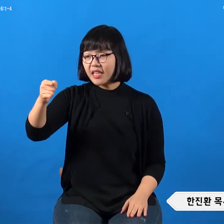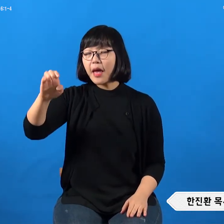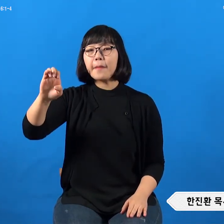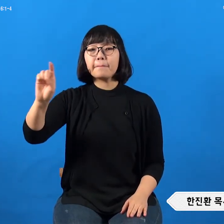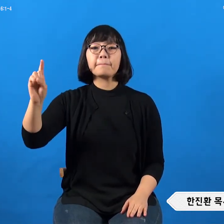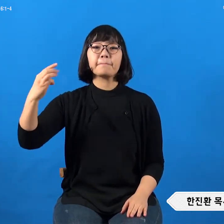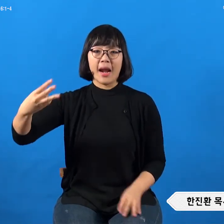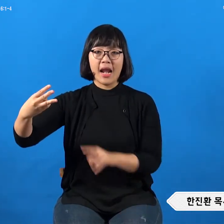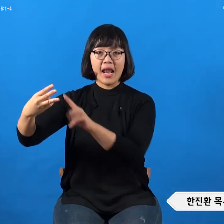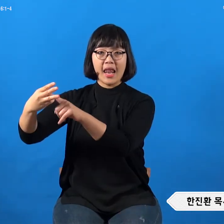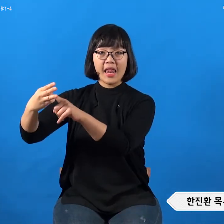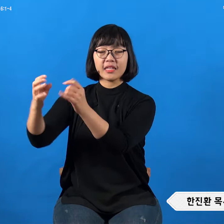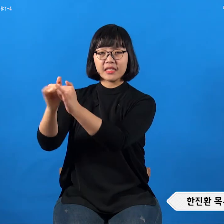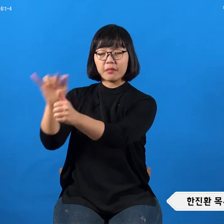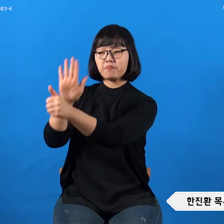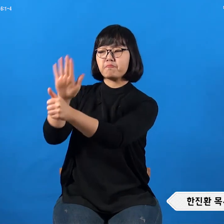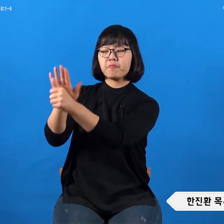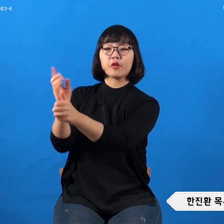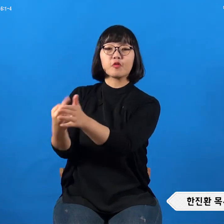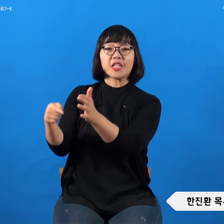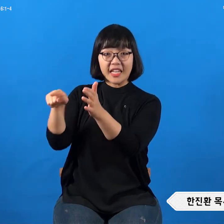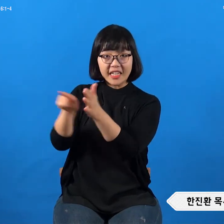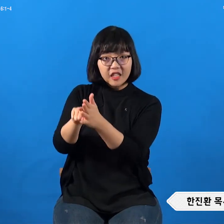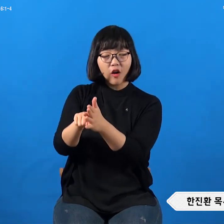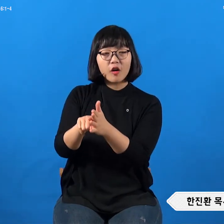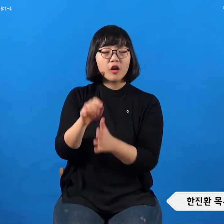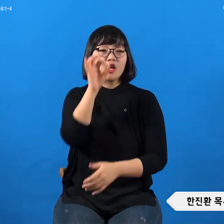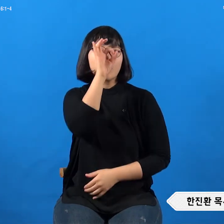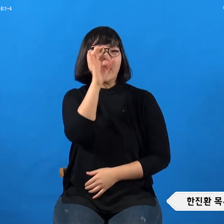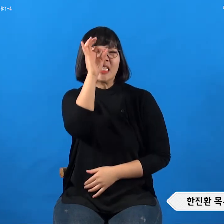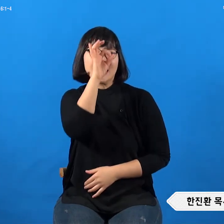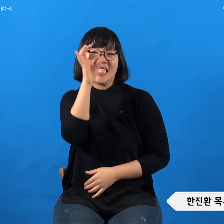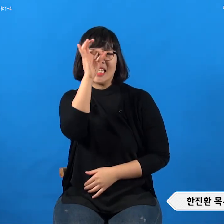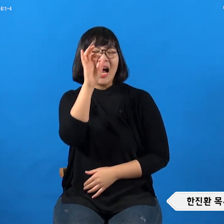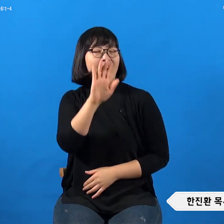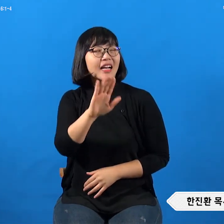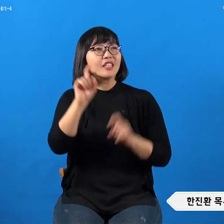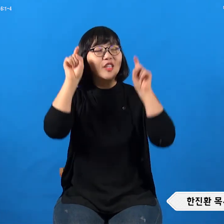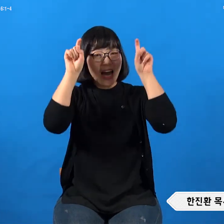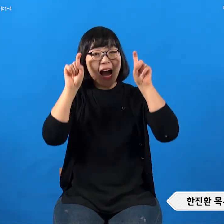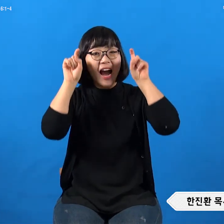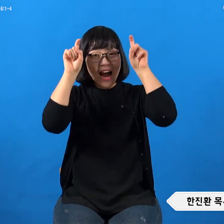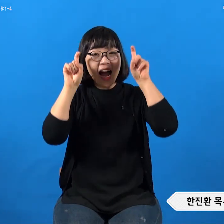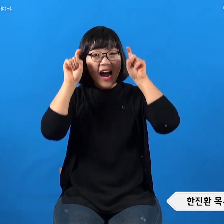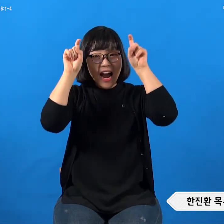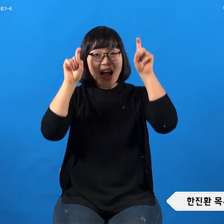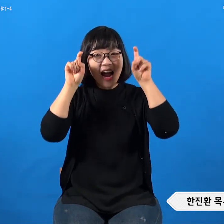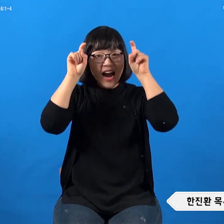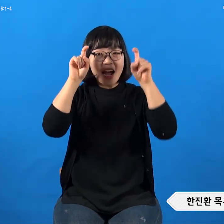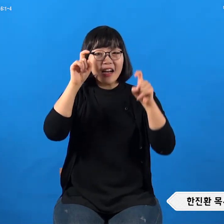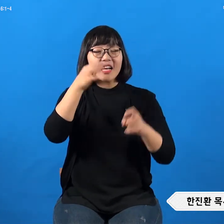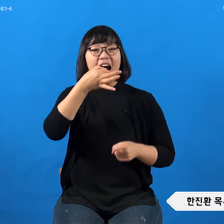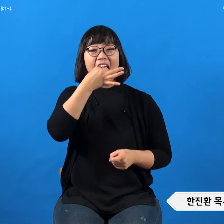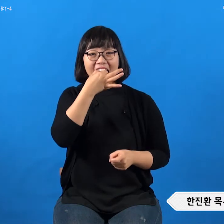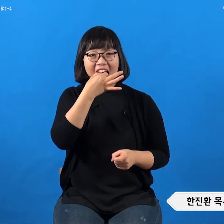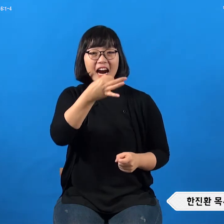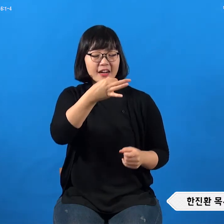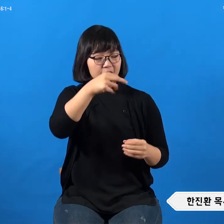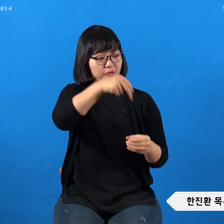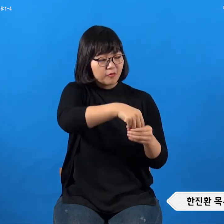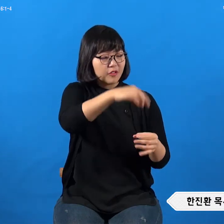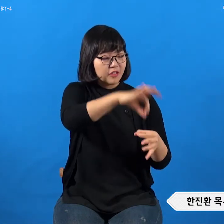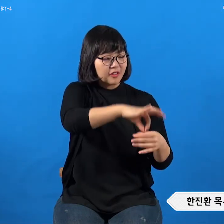저금통에 동전을 모았는데, 아니 이 돼지 저금통이 아니라 양 저금통이라고 합니다. 거기다가